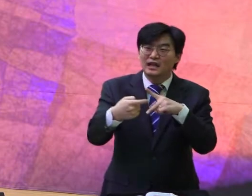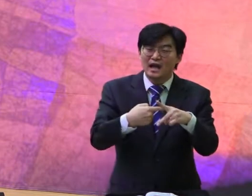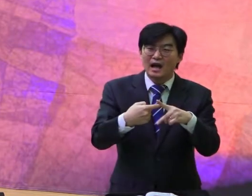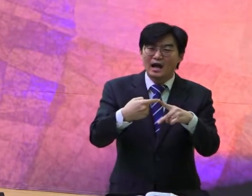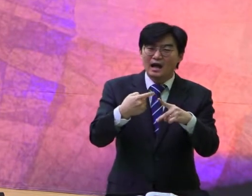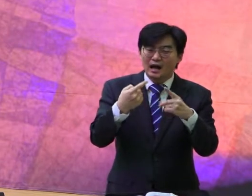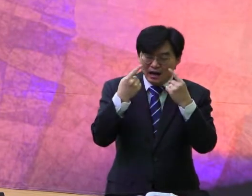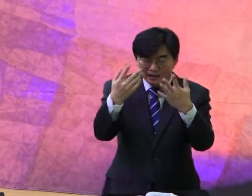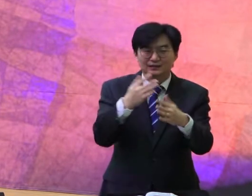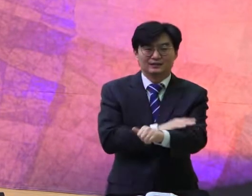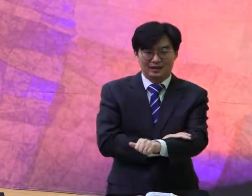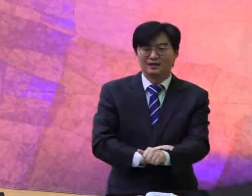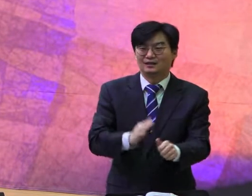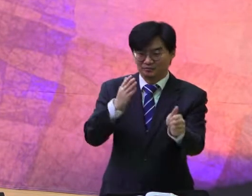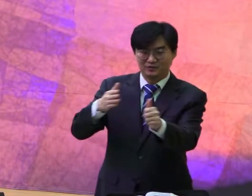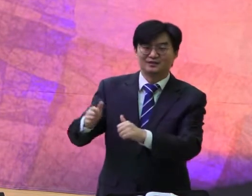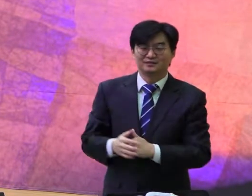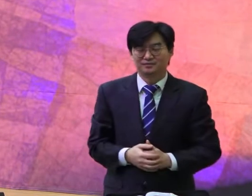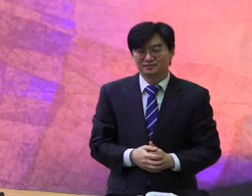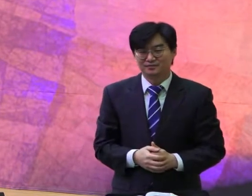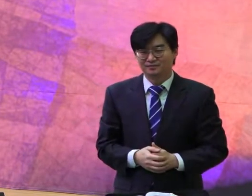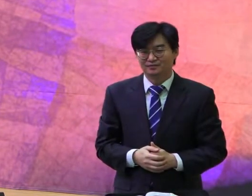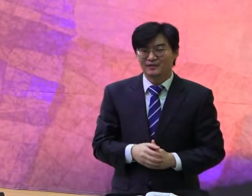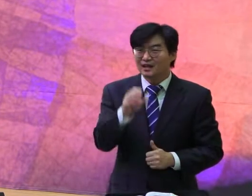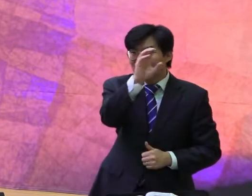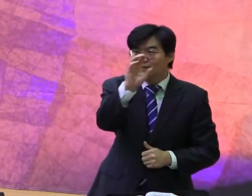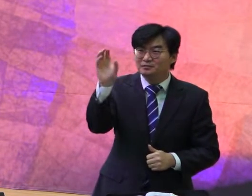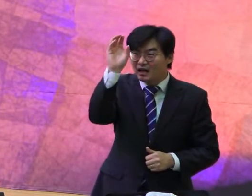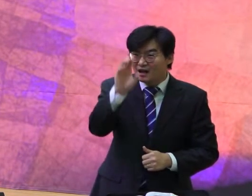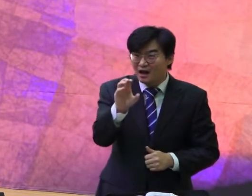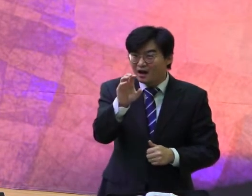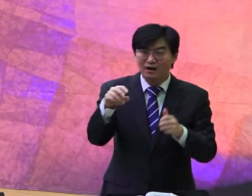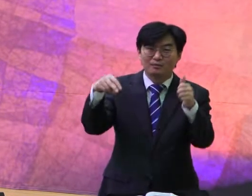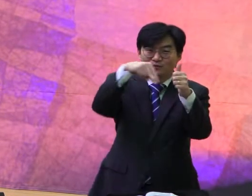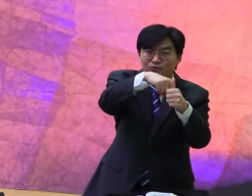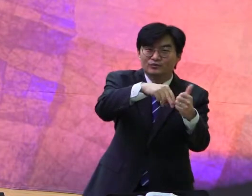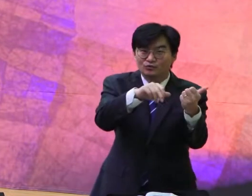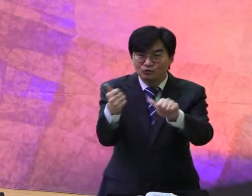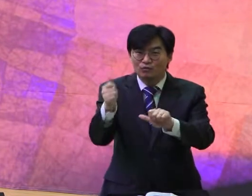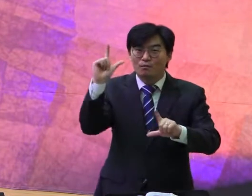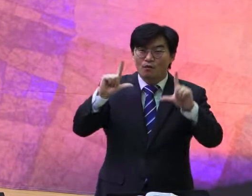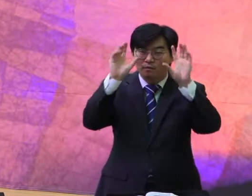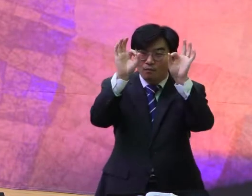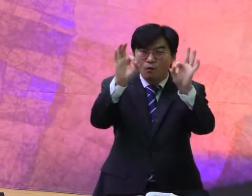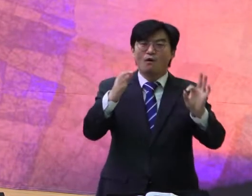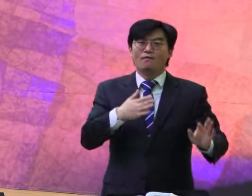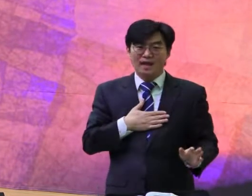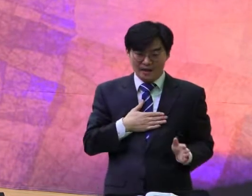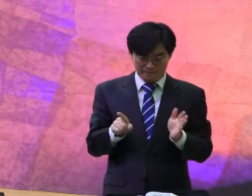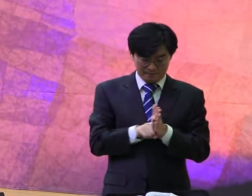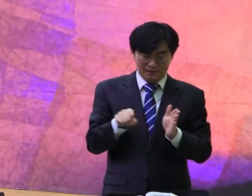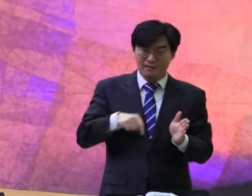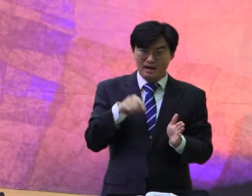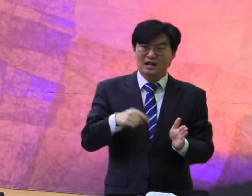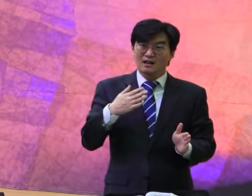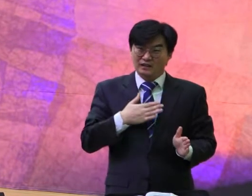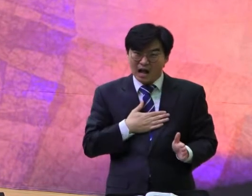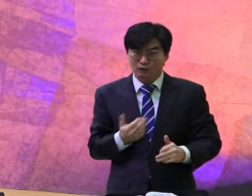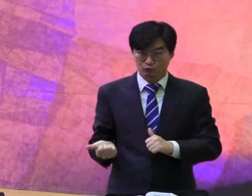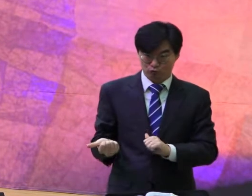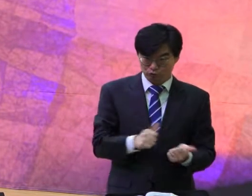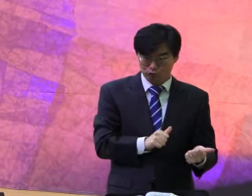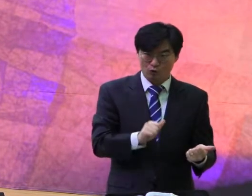여러분, 십자가 그 자리에서 예수님이 죽으신 십자가, 그리고 나도 믿음 안에서 나도 죽은 그